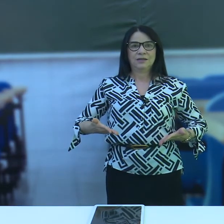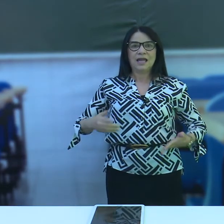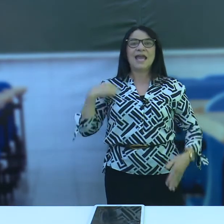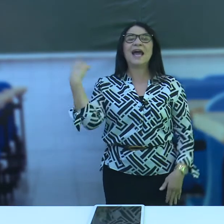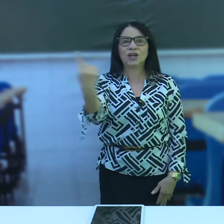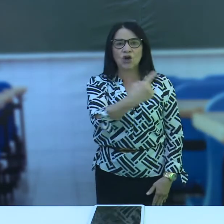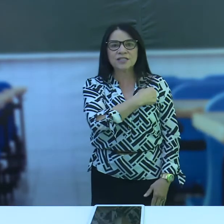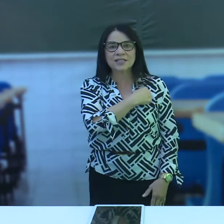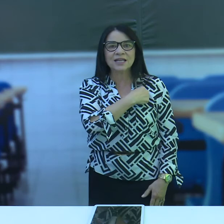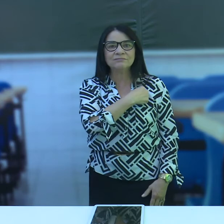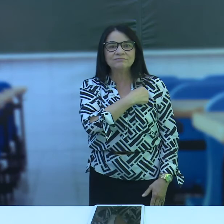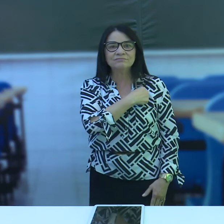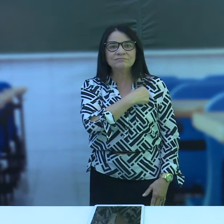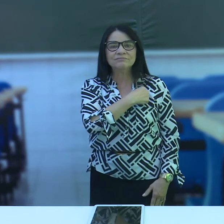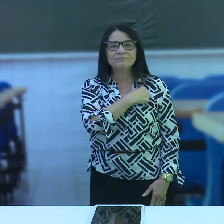é a nossa